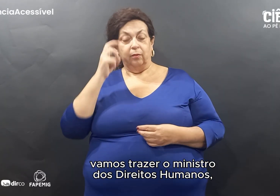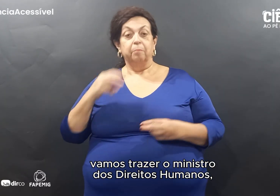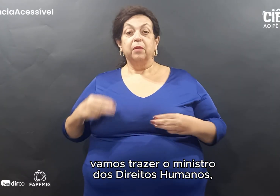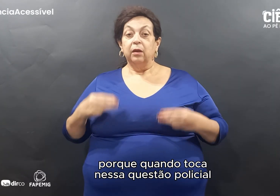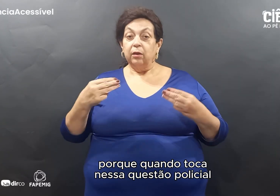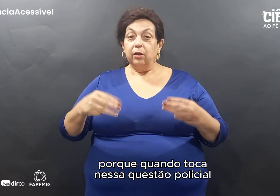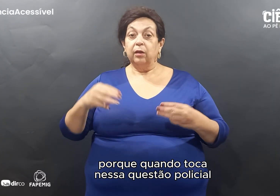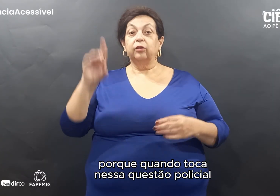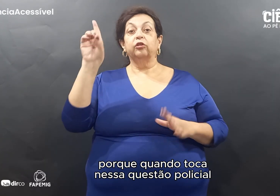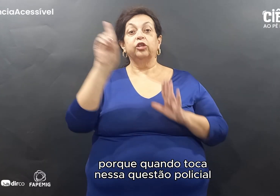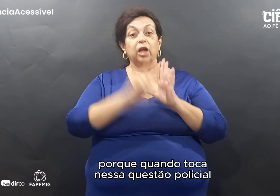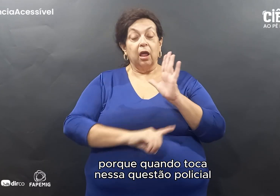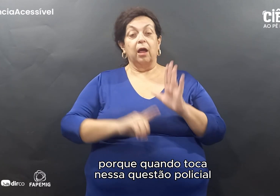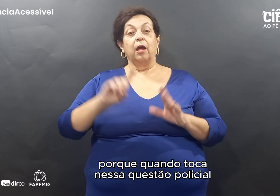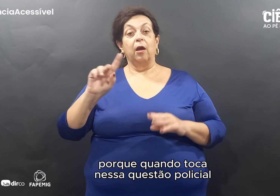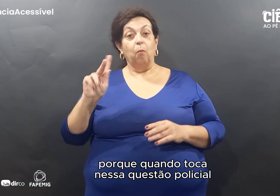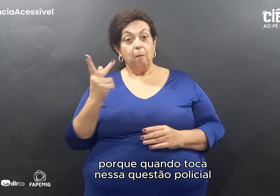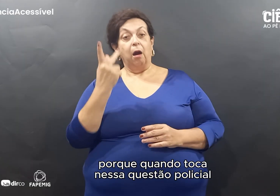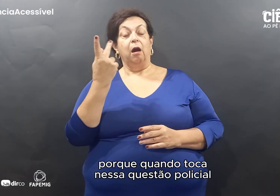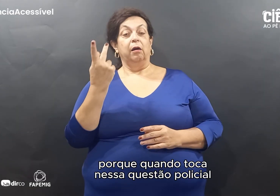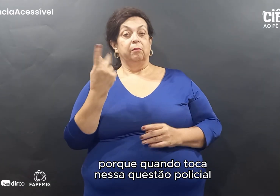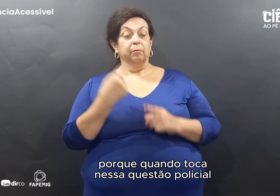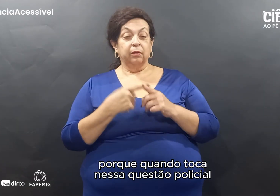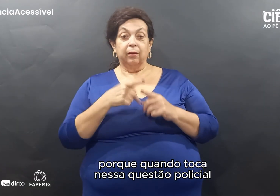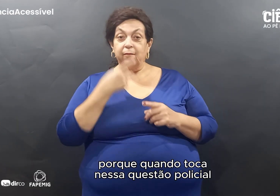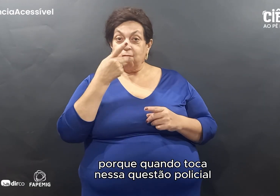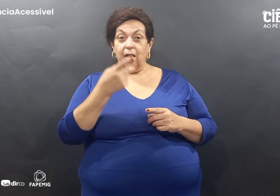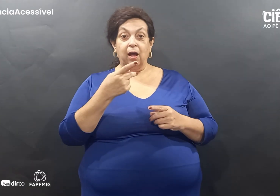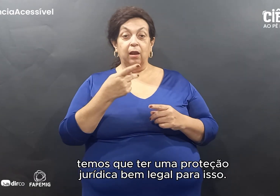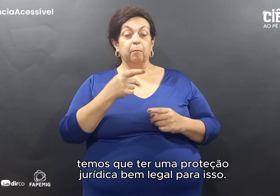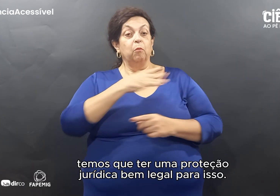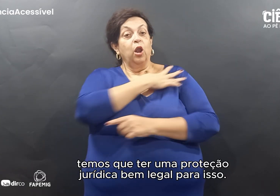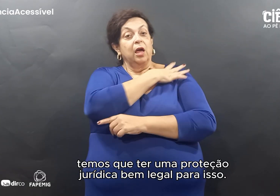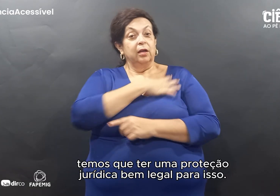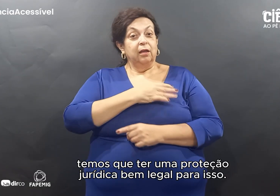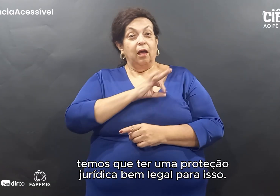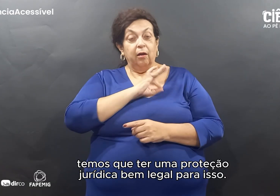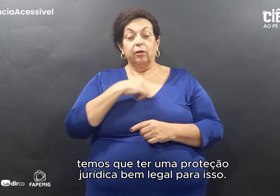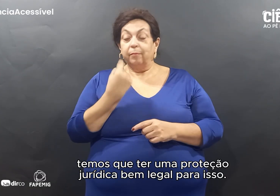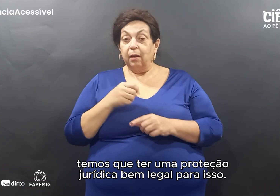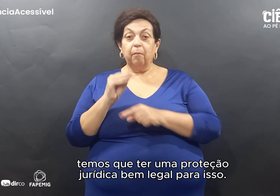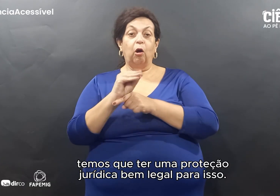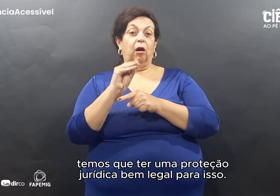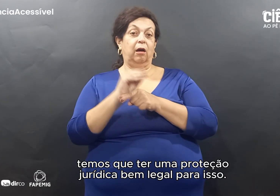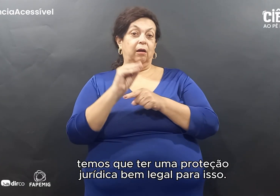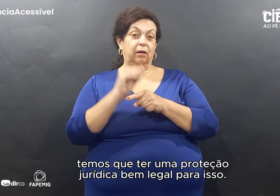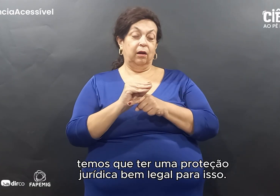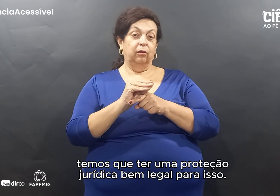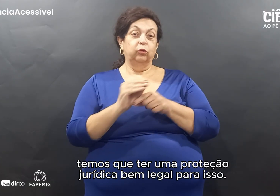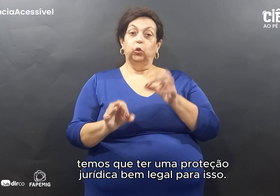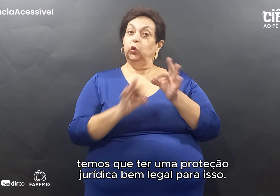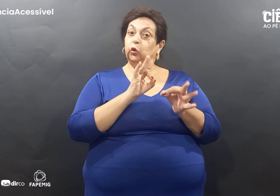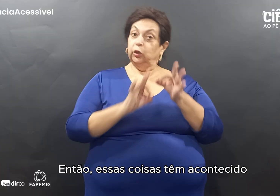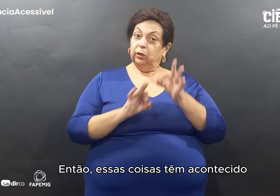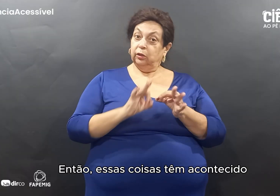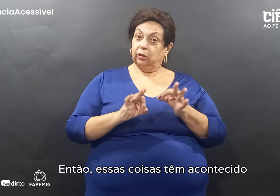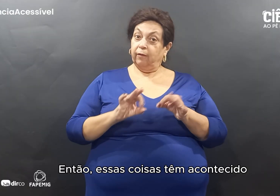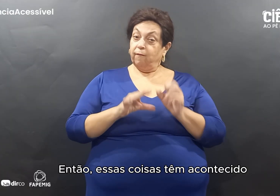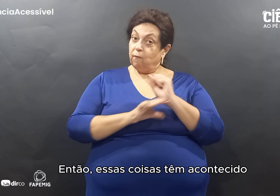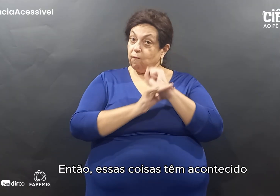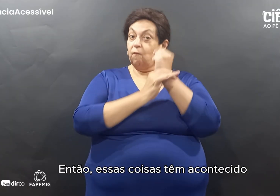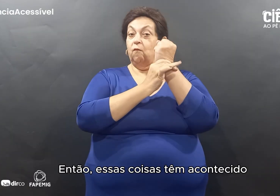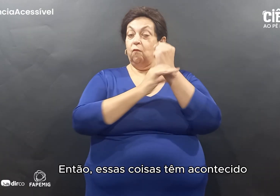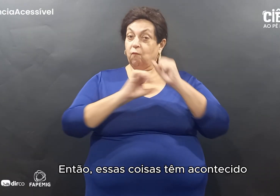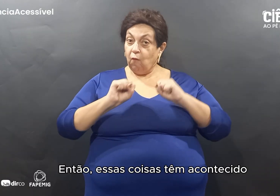Direitos Humanos, porque quando toca nessa questão policial, temos que ter uma proteção aí jurídica bem legal para isso. Então, essas